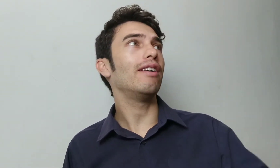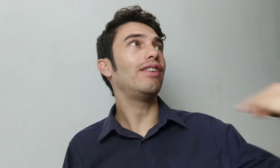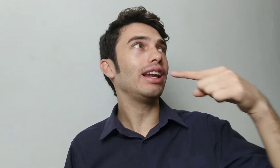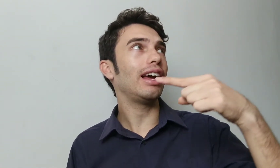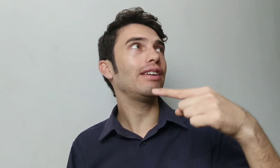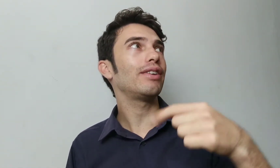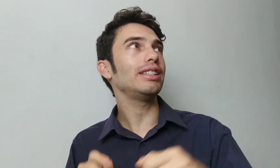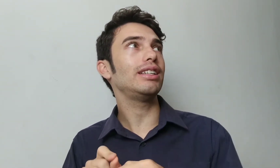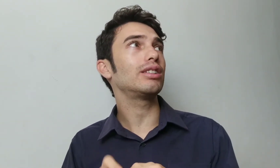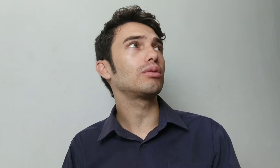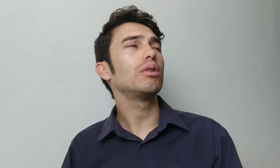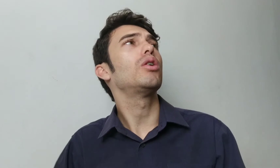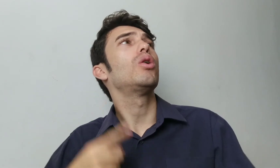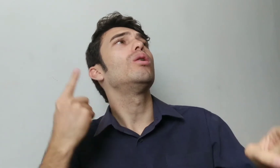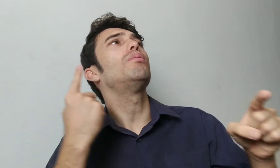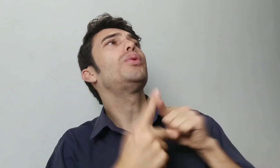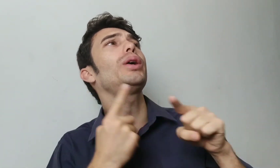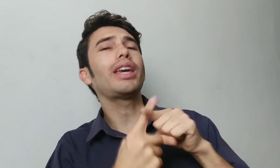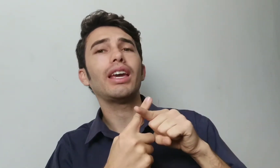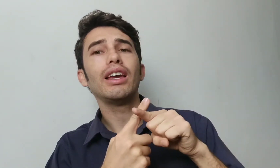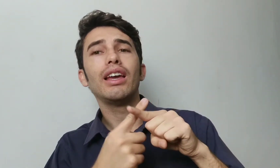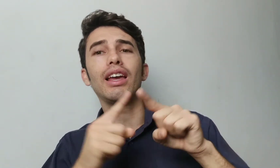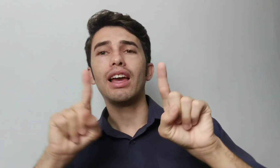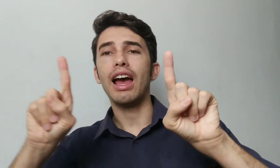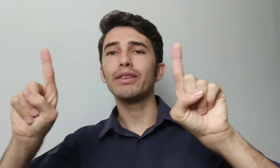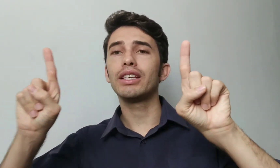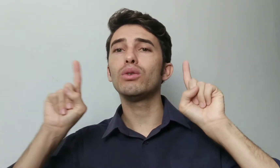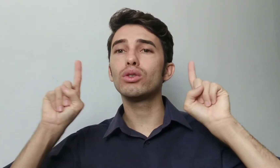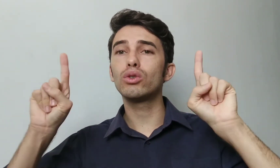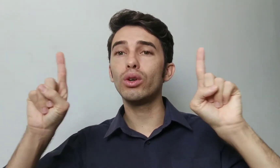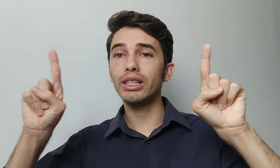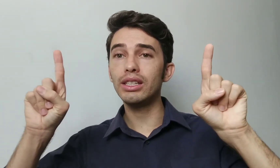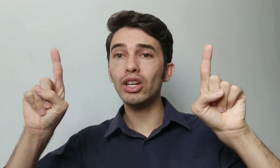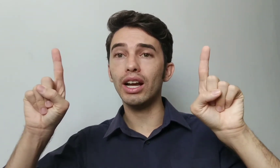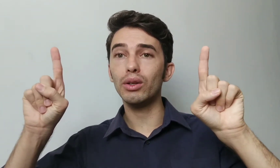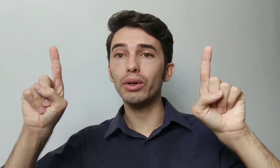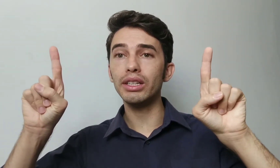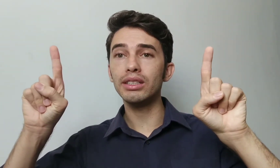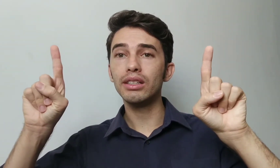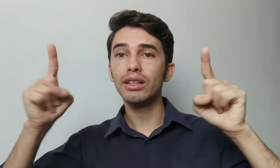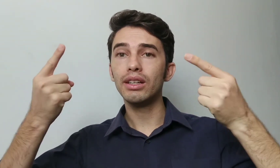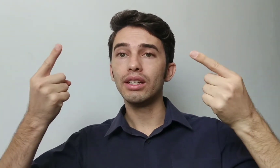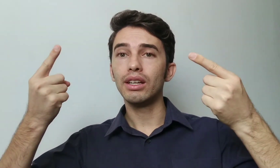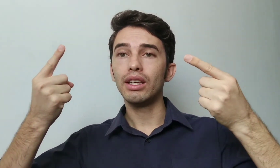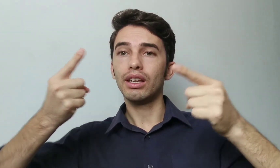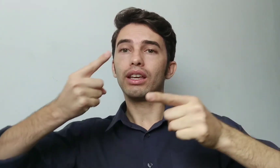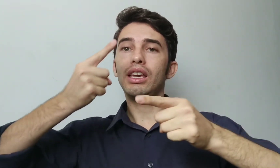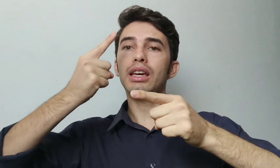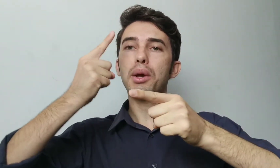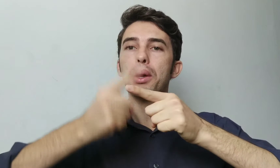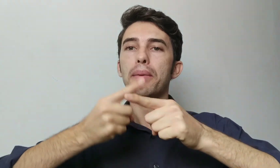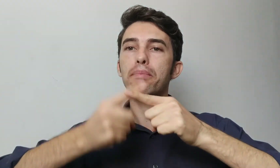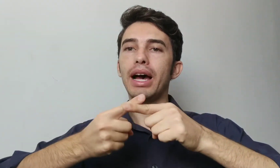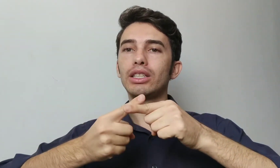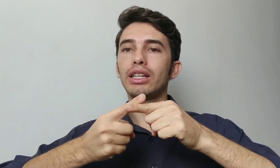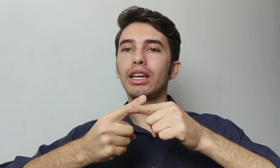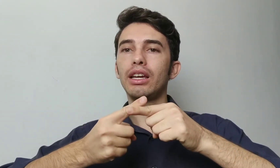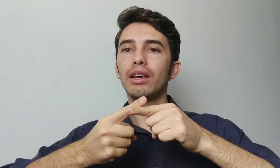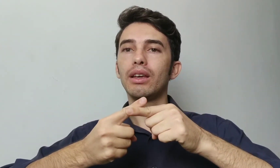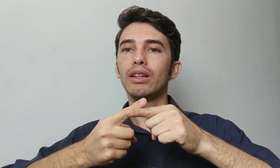vai lá e faz isso. Por quê? Aí você usa os dois indicadores e bate aqui